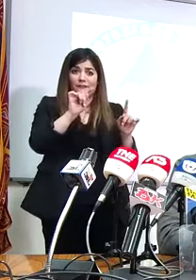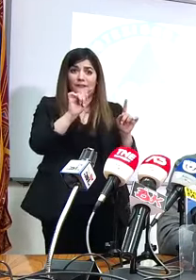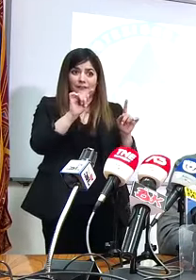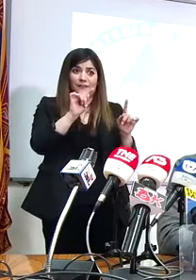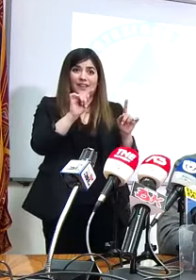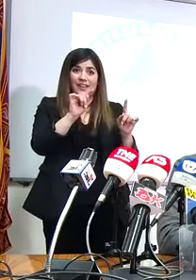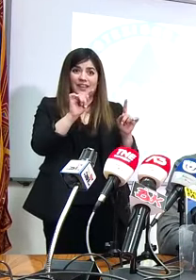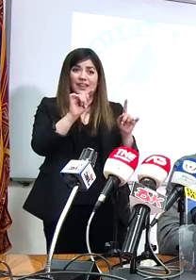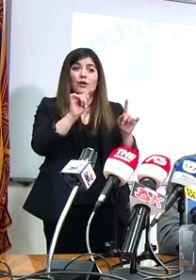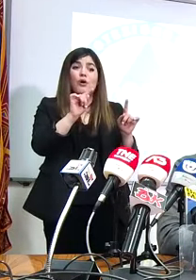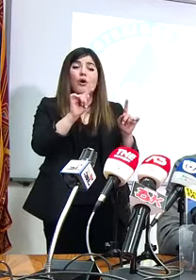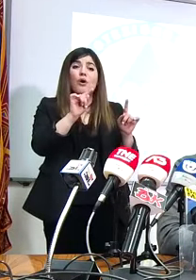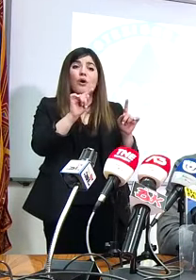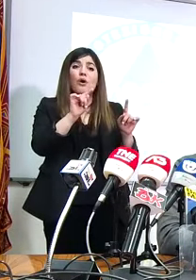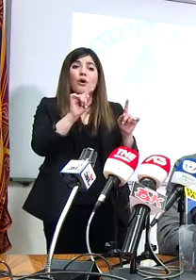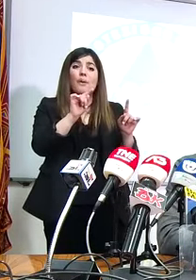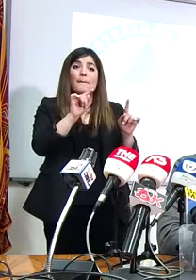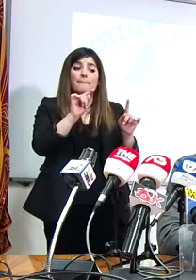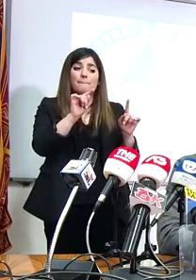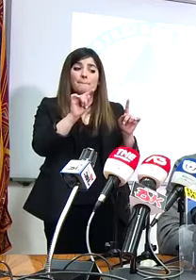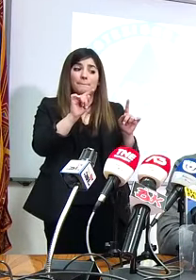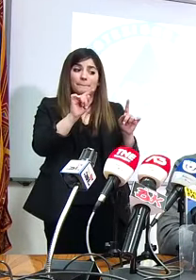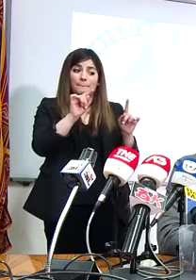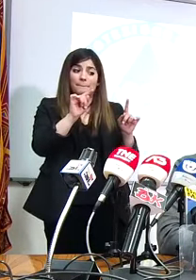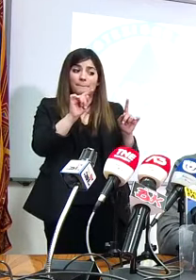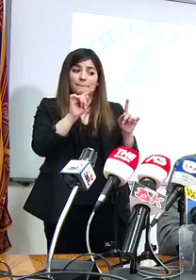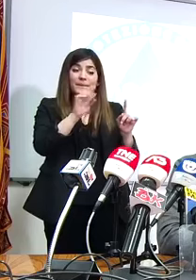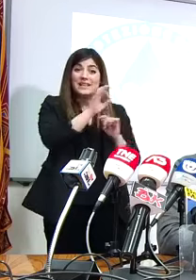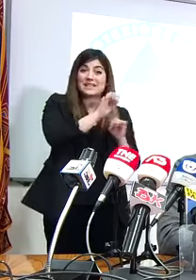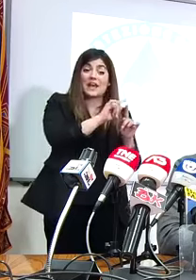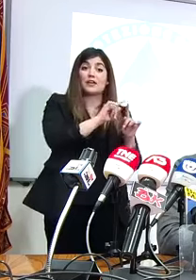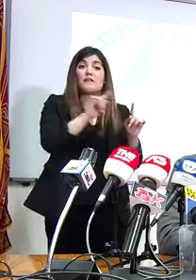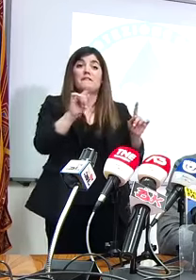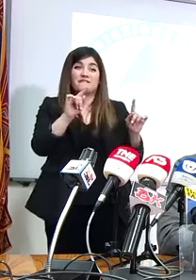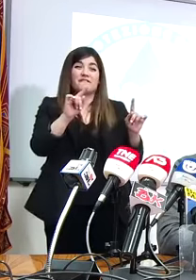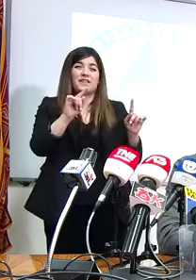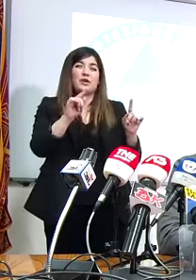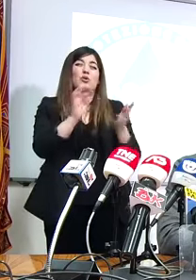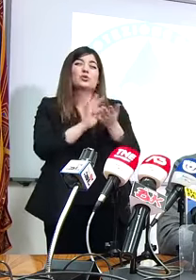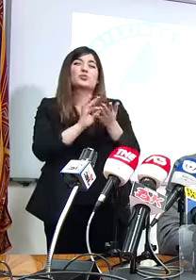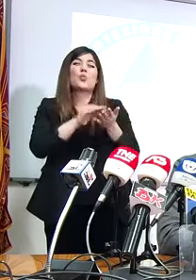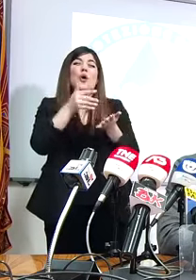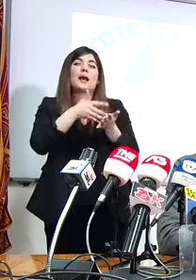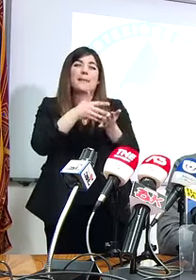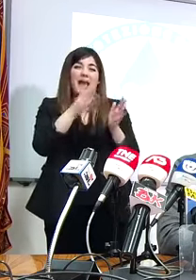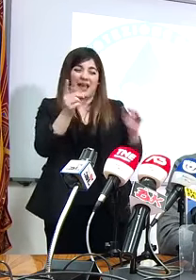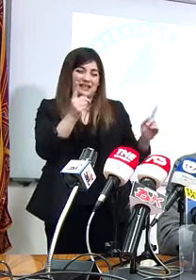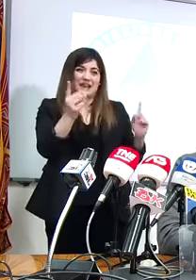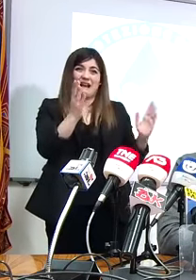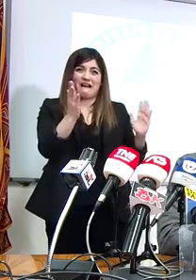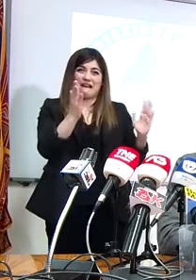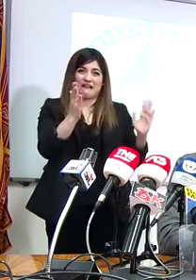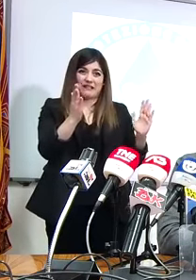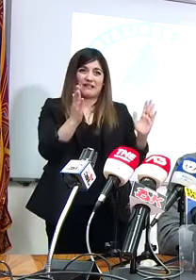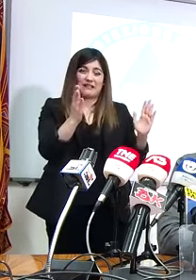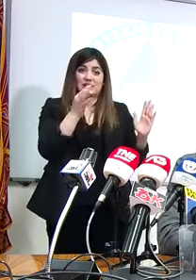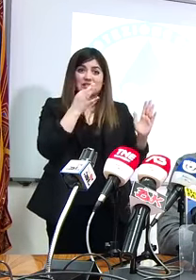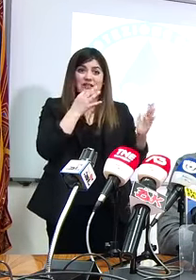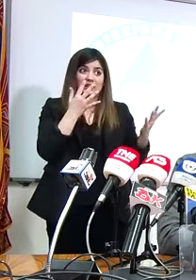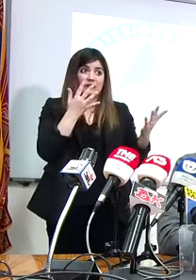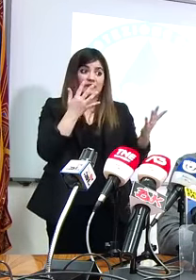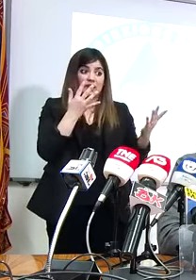dell'infanzia fino alla scuola media secondaria superiore alle superiori per capirci no